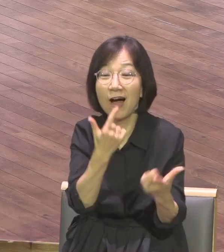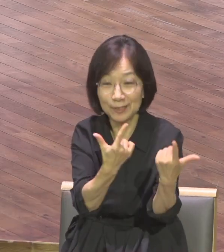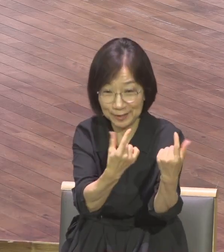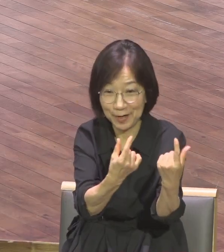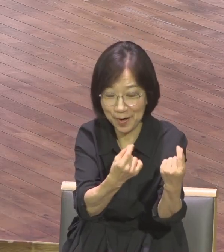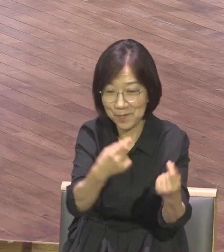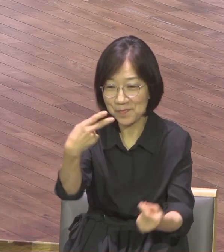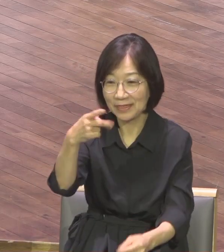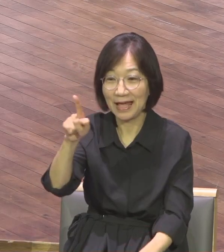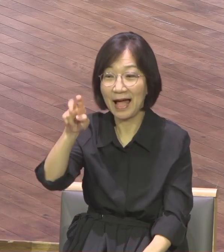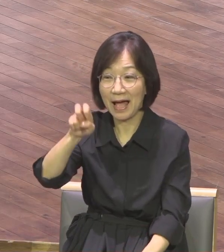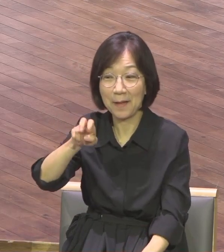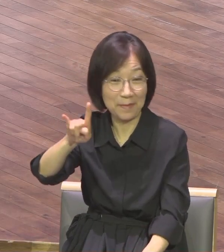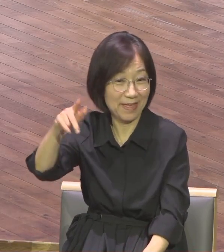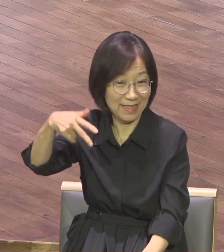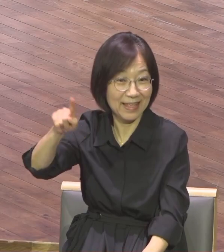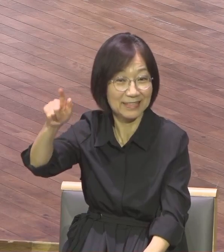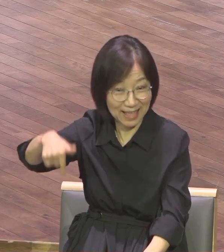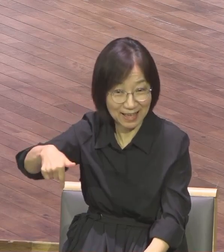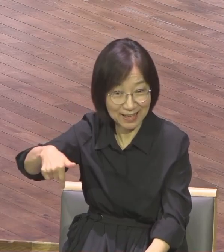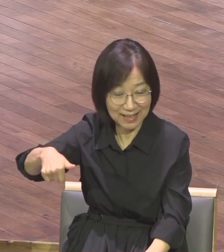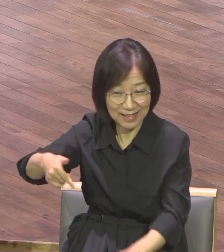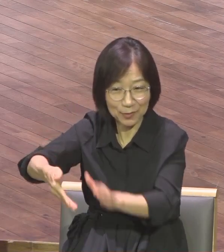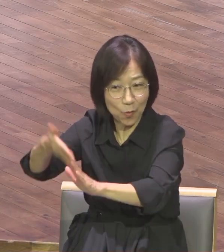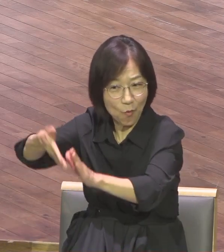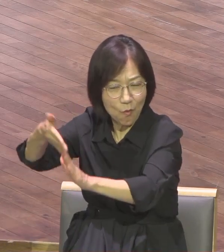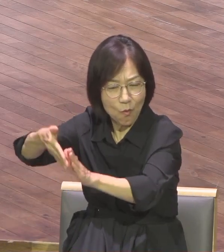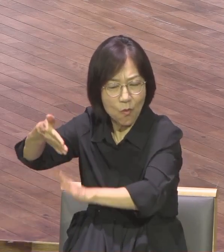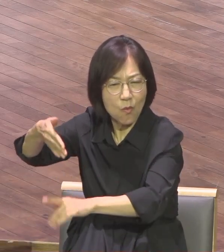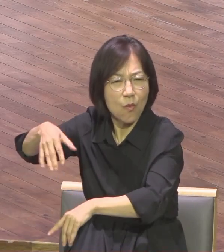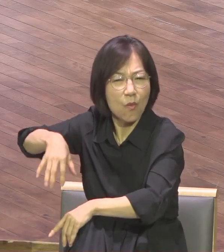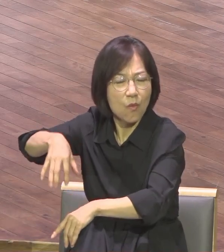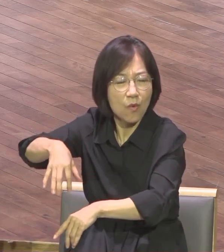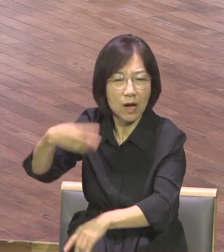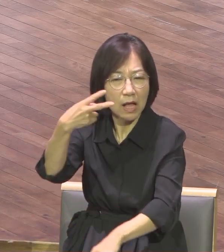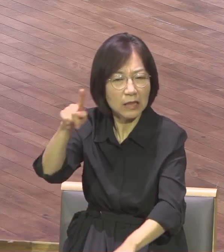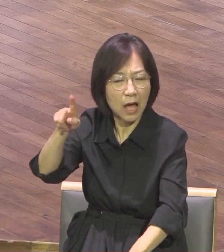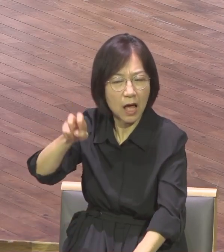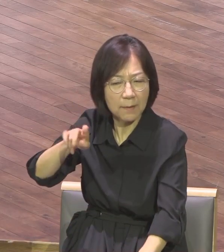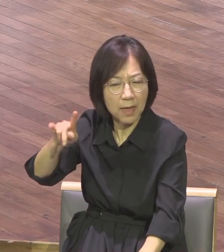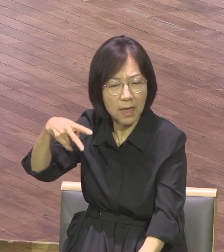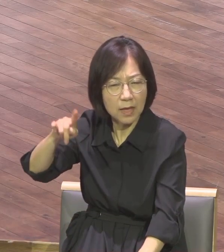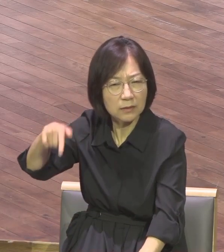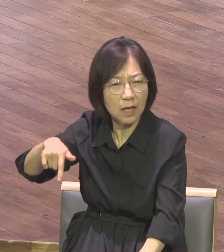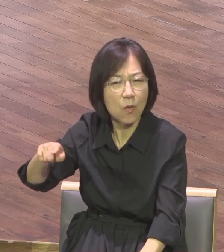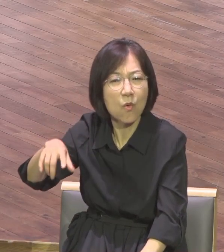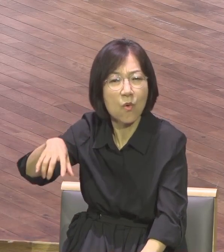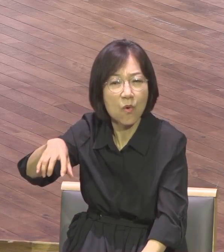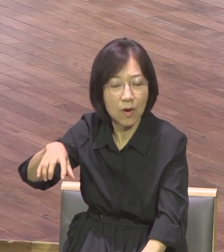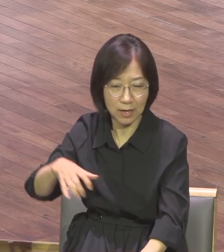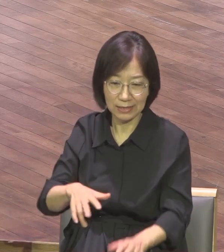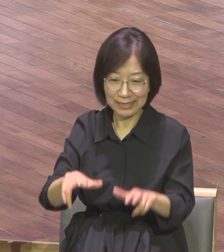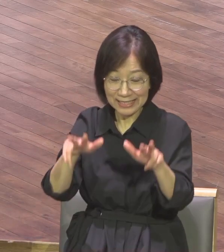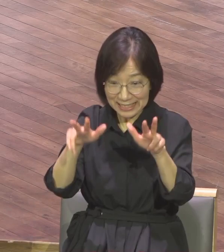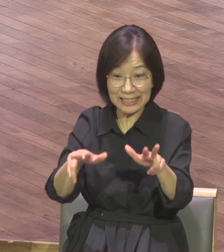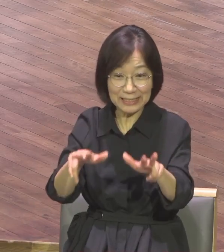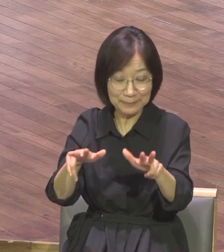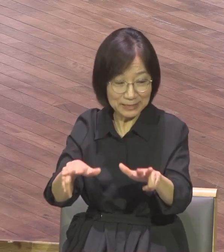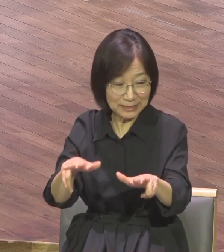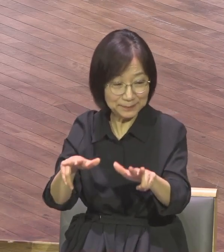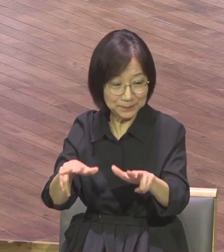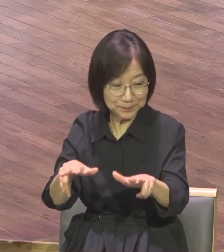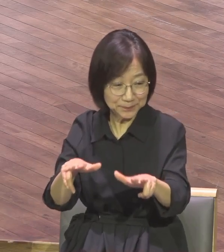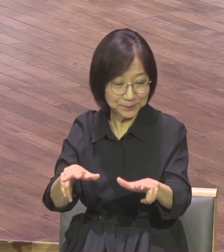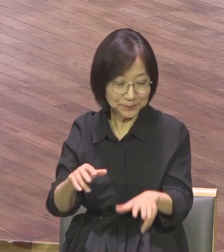다메섹이 어디냐? 막연한 것 같습니까? 성경에 나오는 지형은요, 지금 그대로 다 있어요.